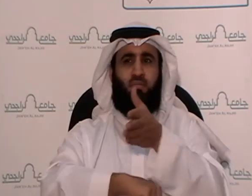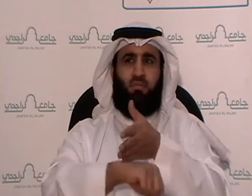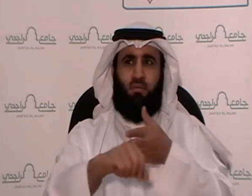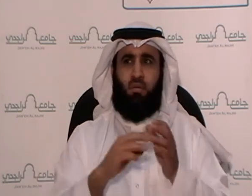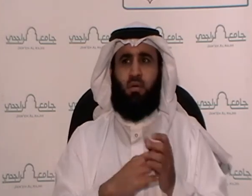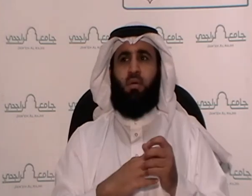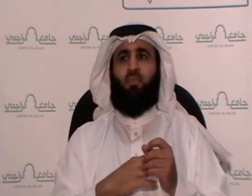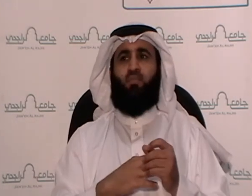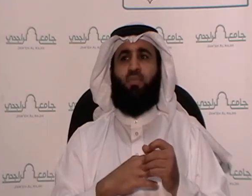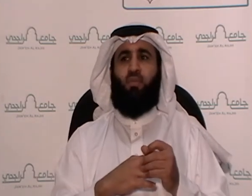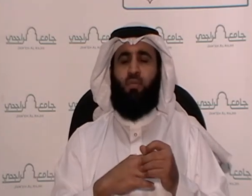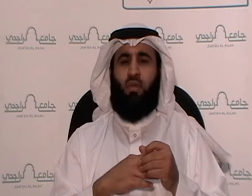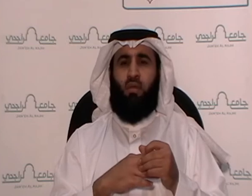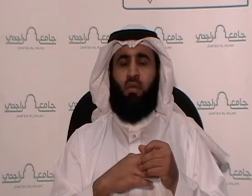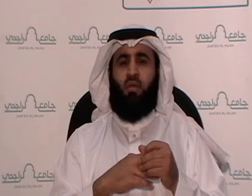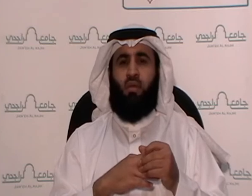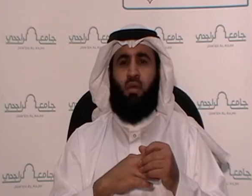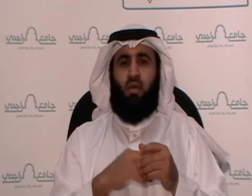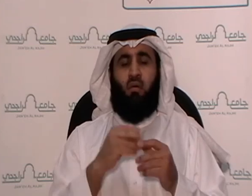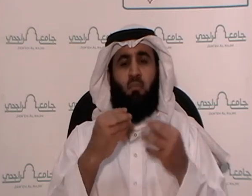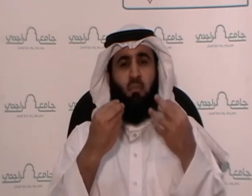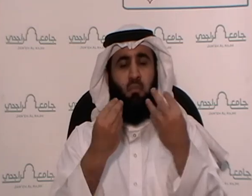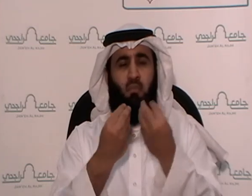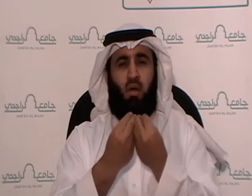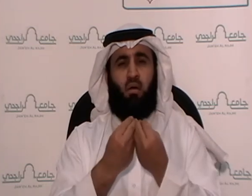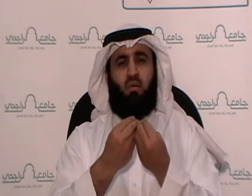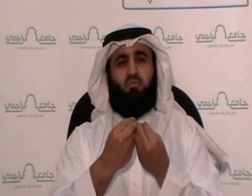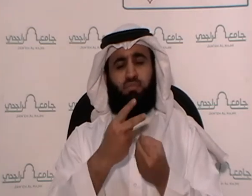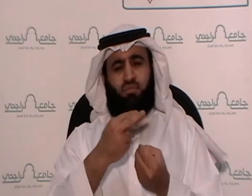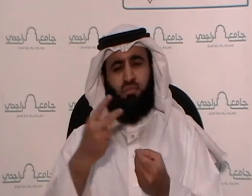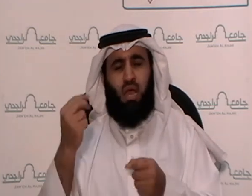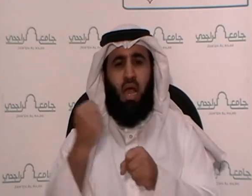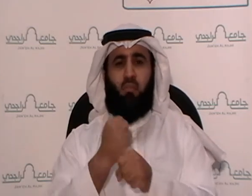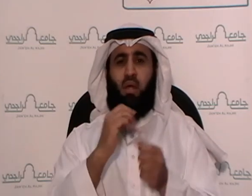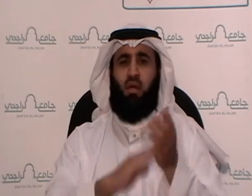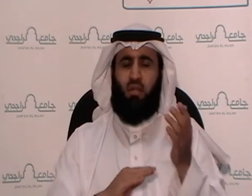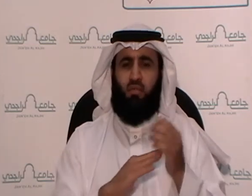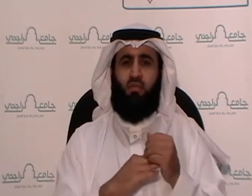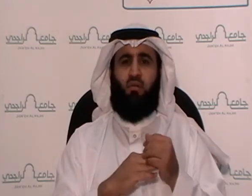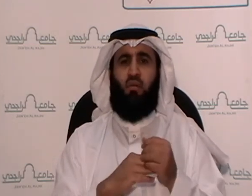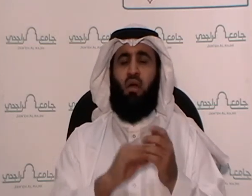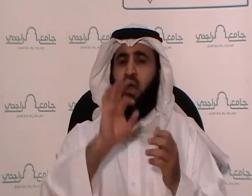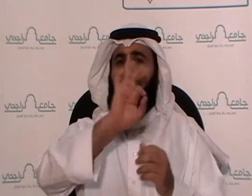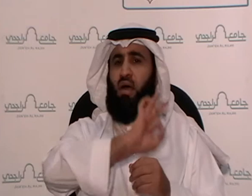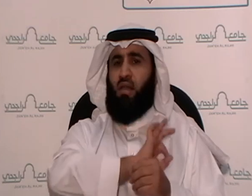الجريمة موضعها بين الجرائم الغليظة، ولا تأخذ رحمة ولا